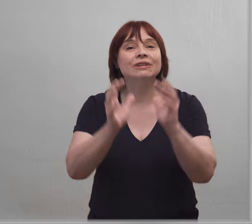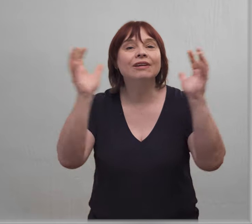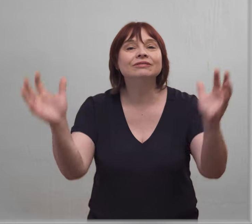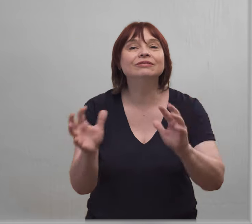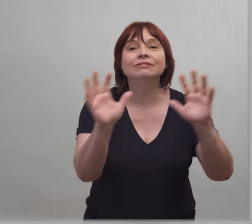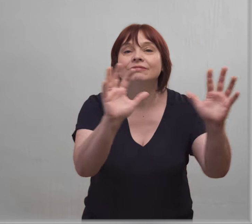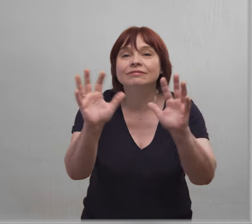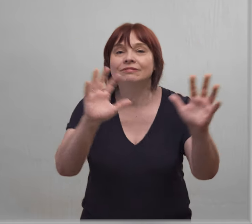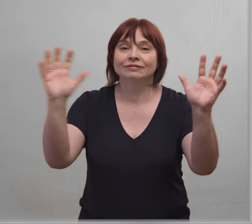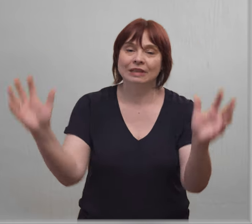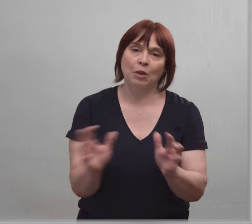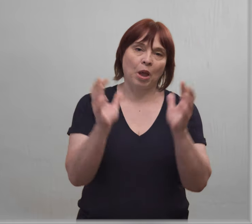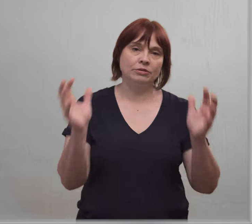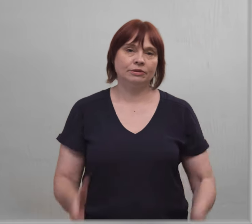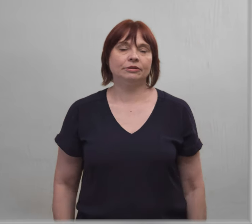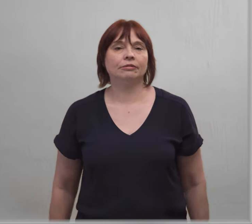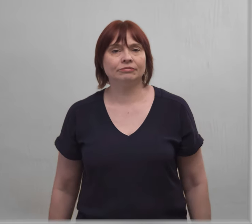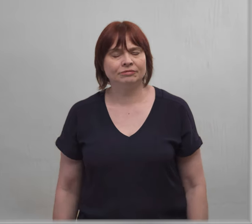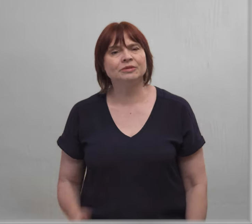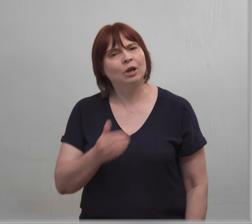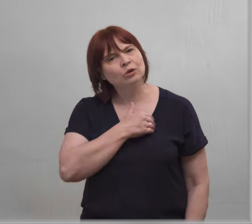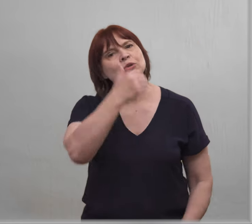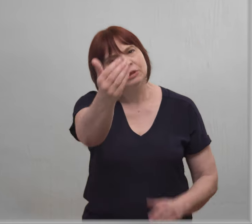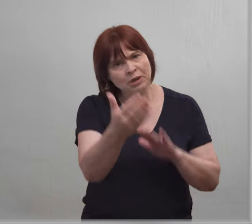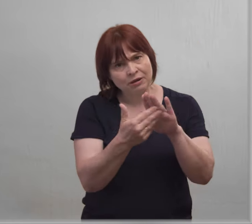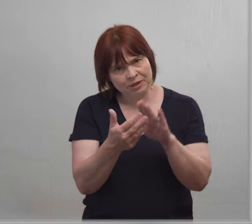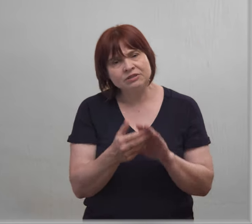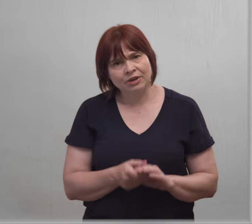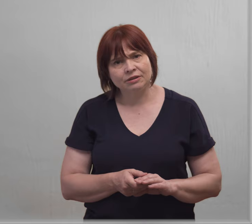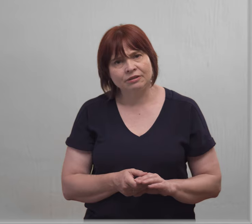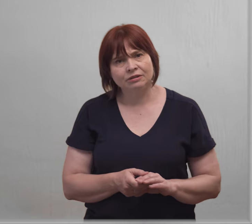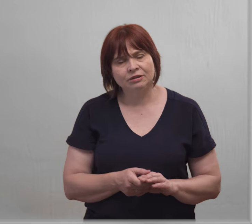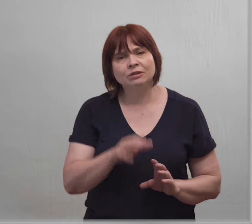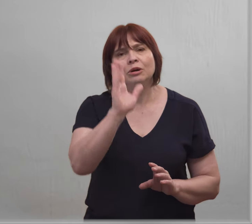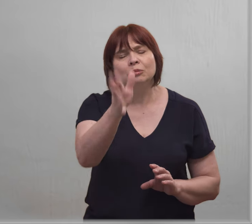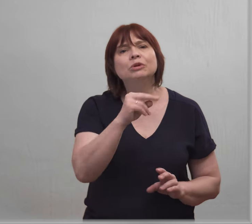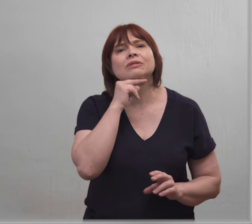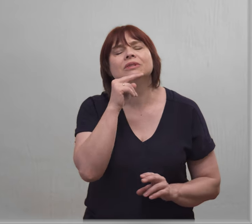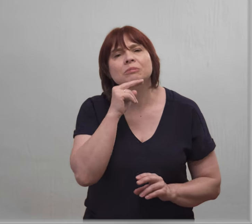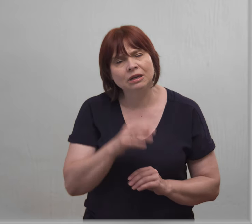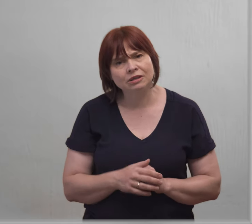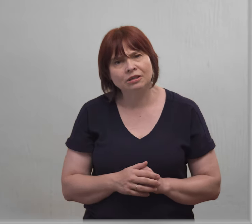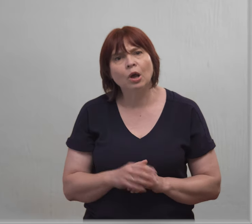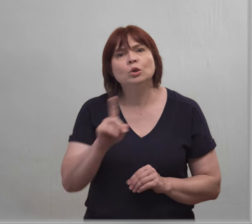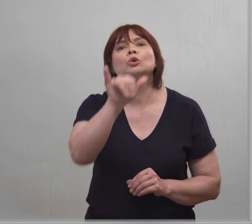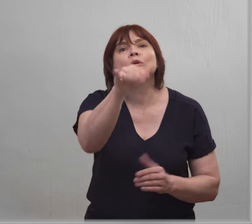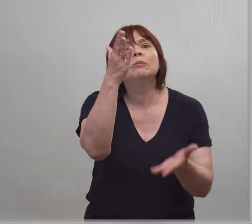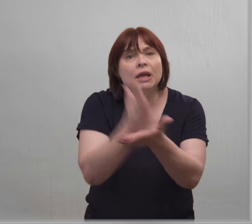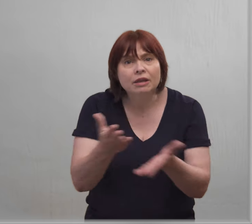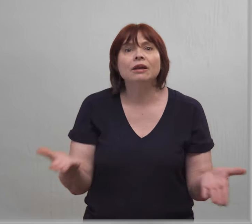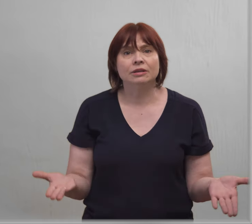Драгоценные, я бы хотел сегодня призвать вас, чтобы мы посмотрели на то, что есть у нас в